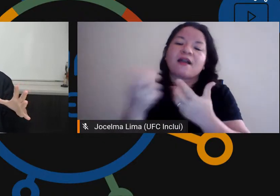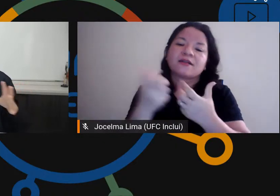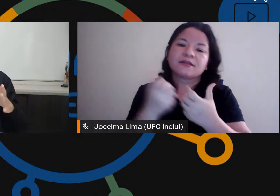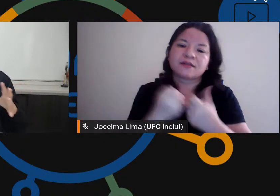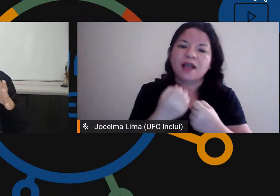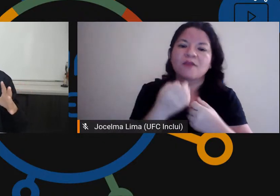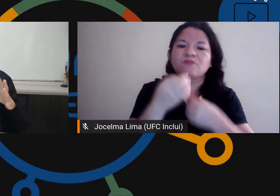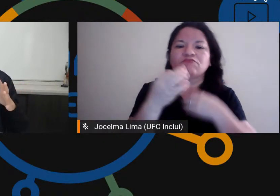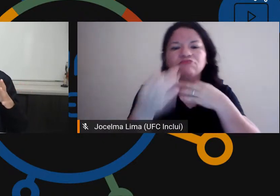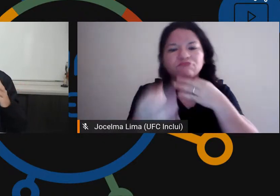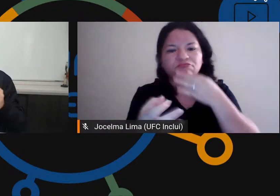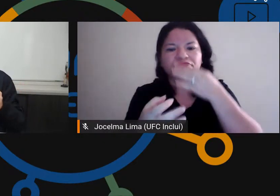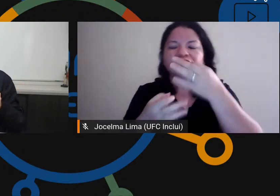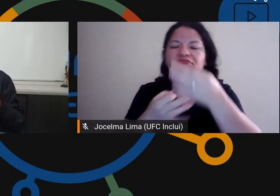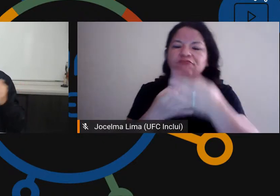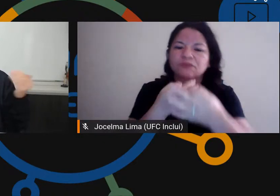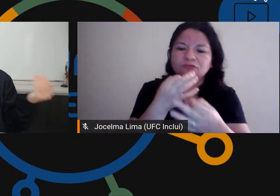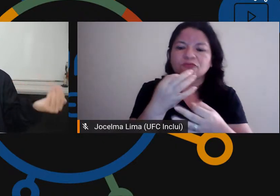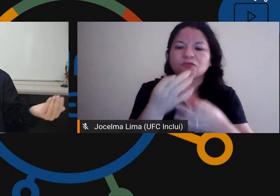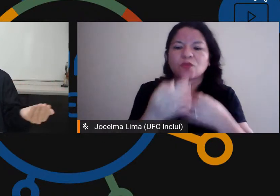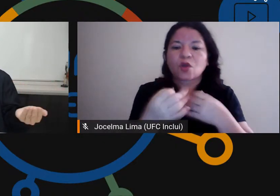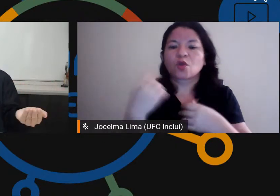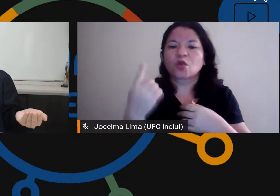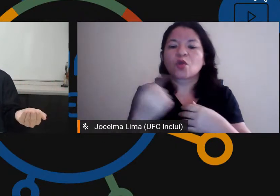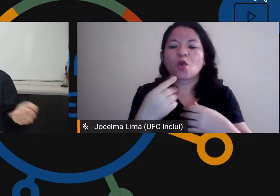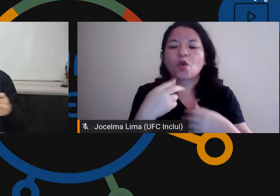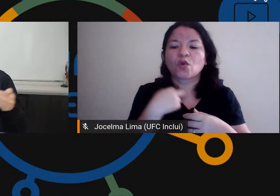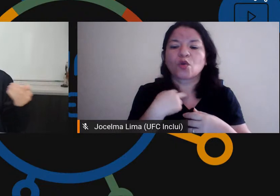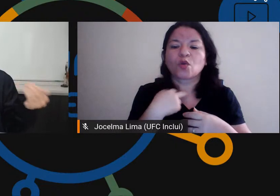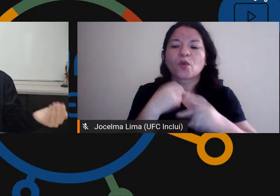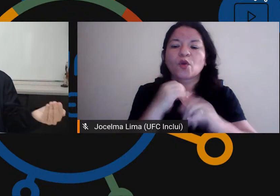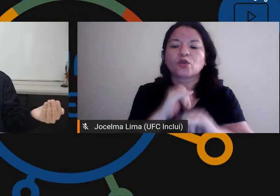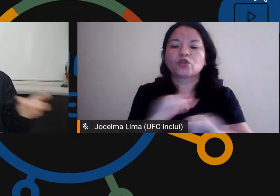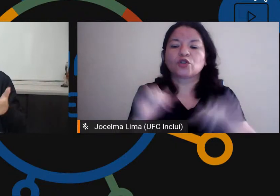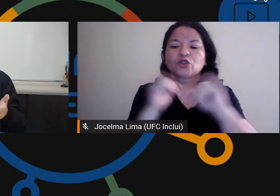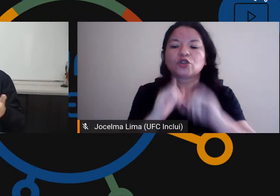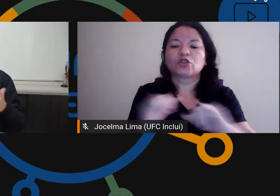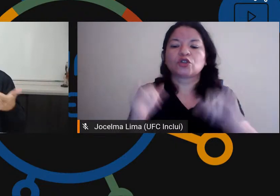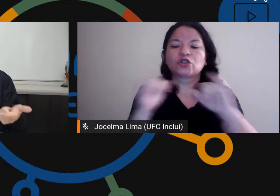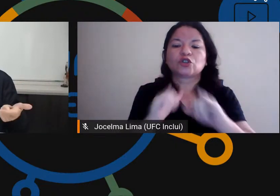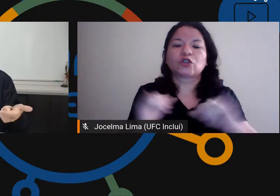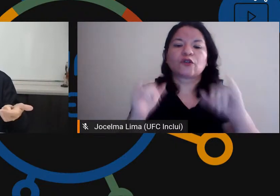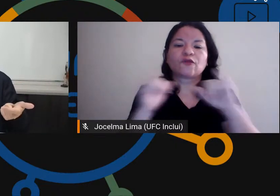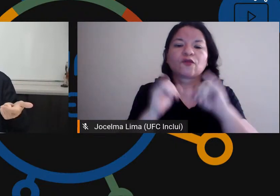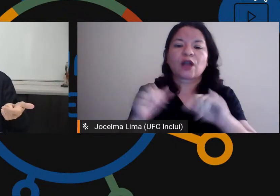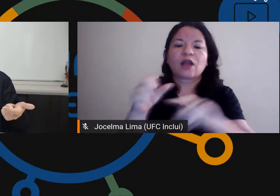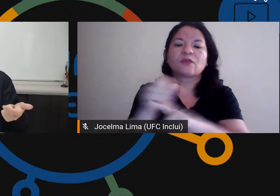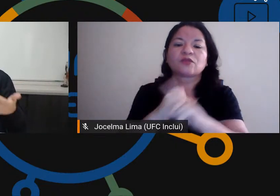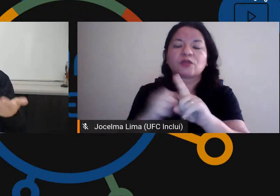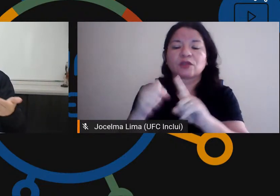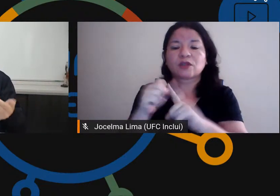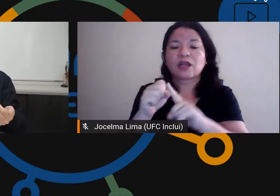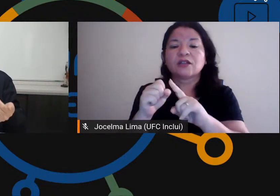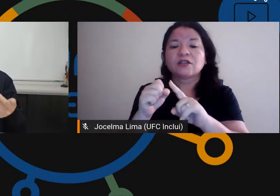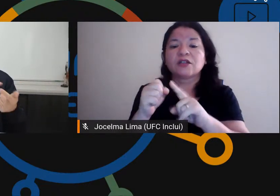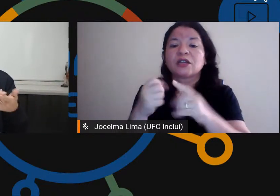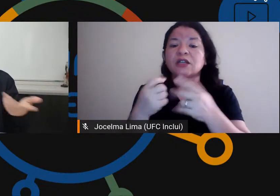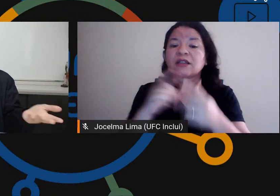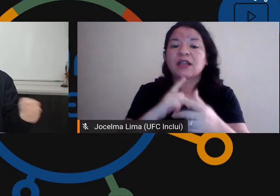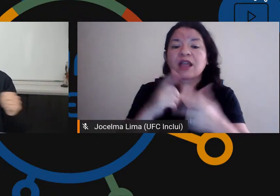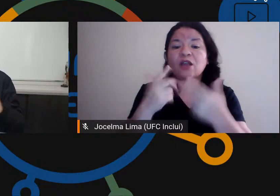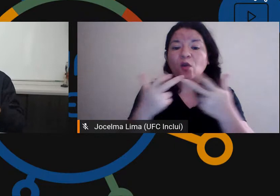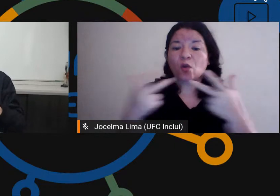é? Então, veja, nós não podemos divulgar para a comunidade, para a sociedade, coisas que podem estar errado. Não é assim que acontece